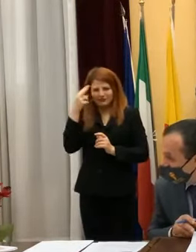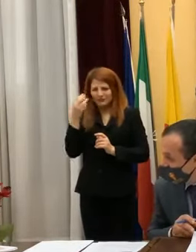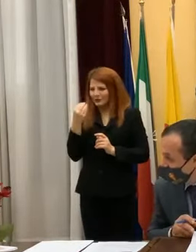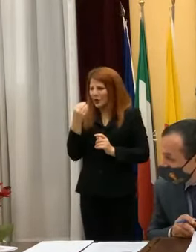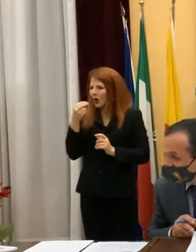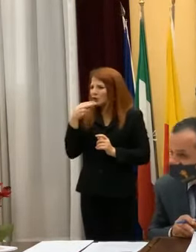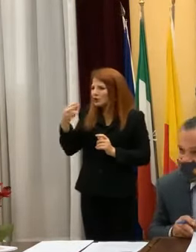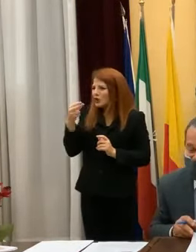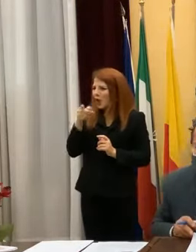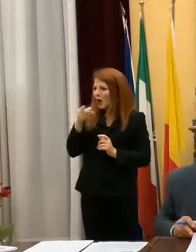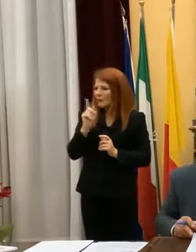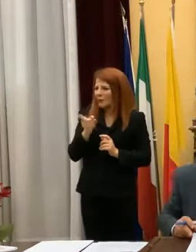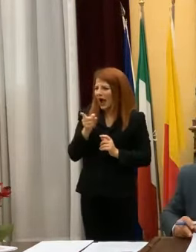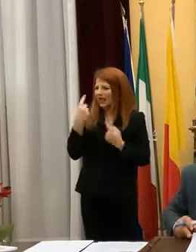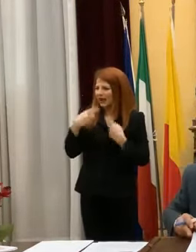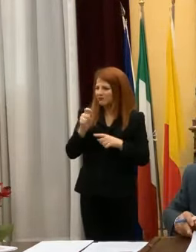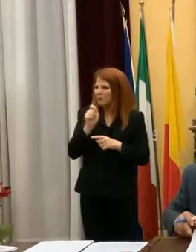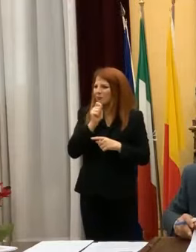l'impugnativa